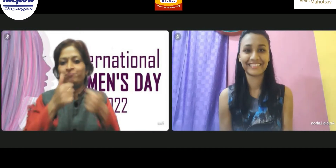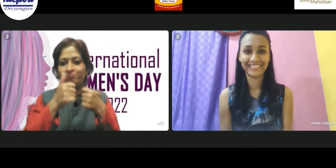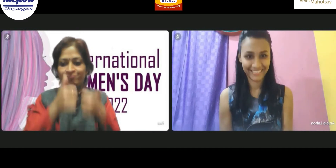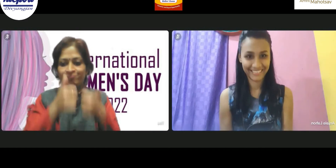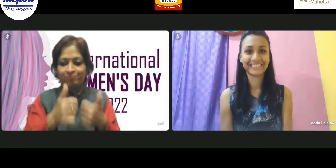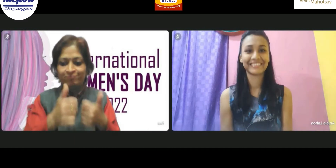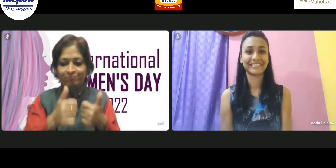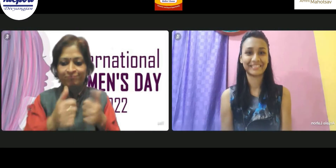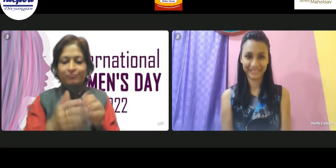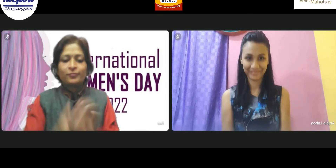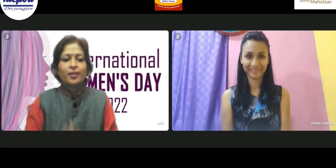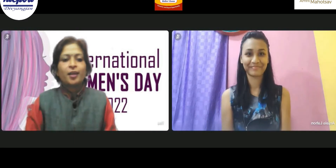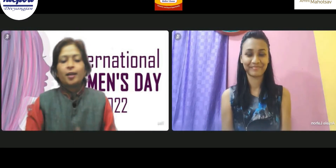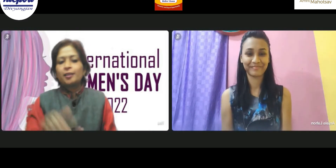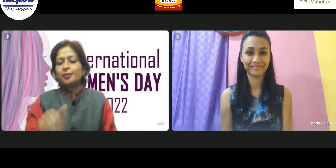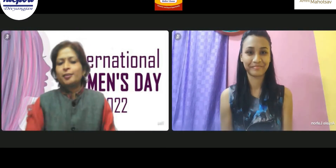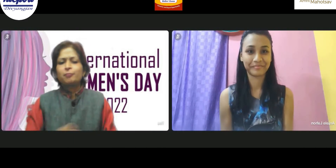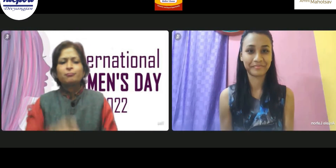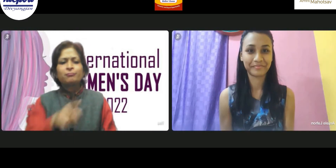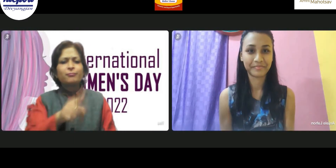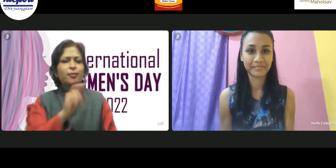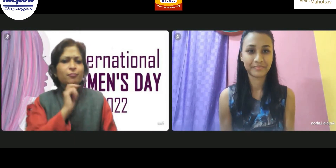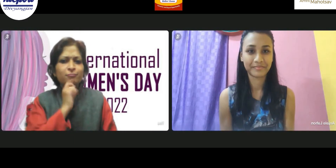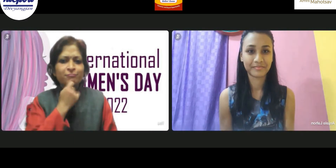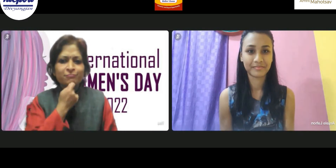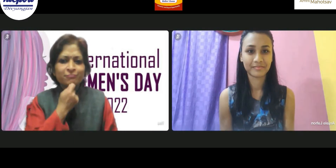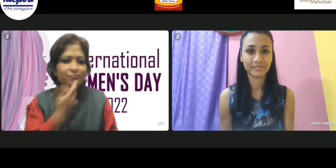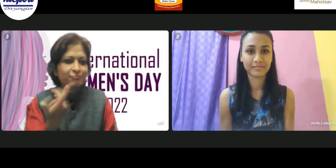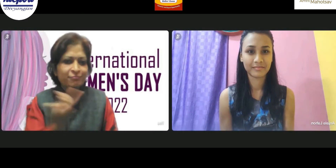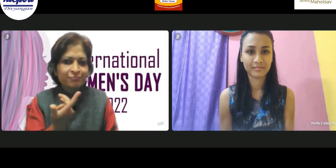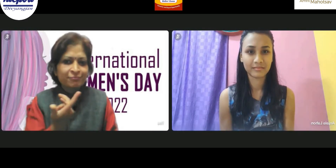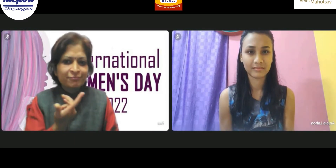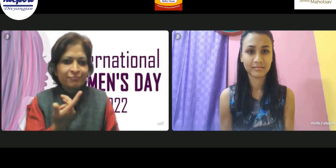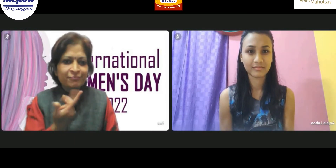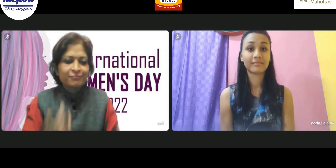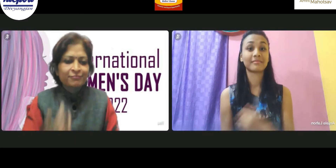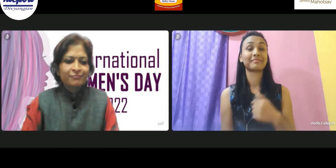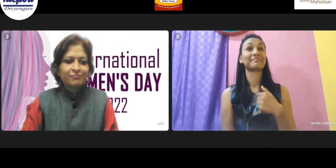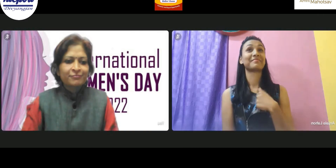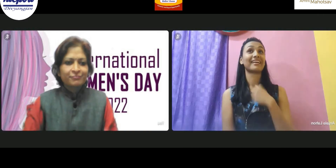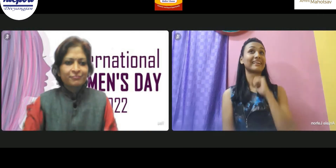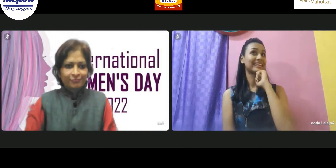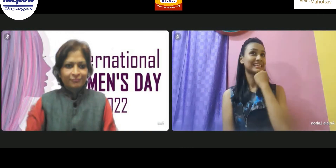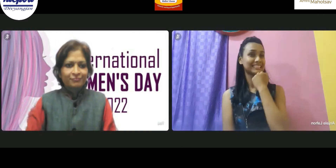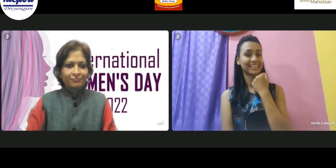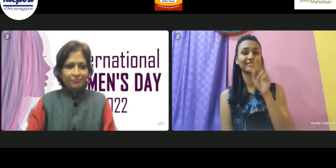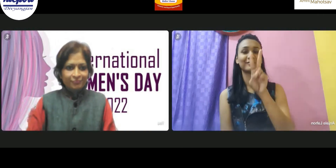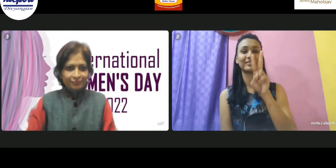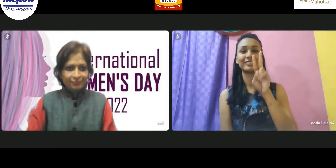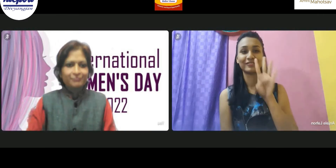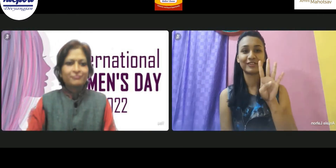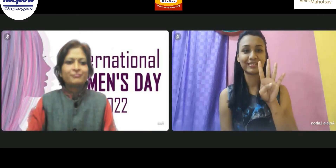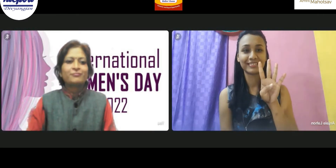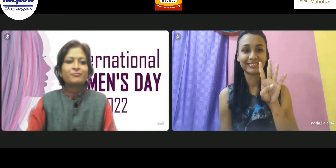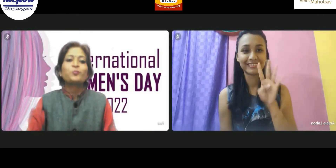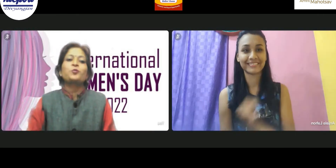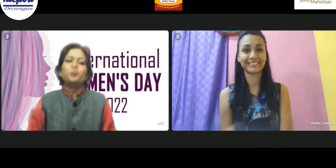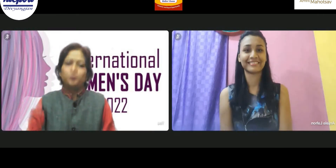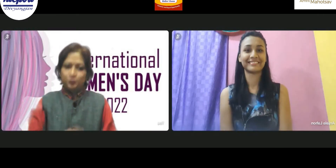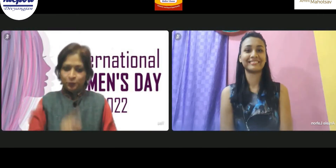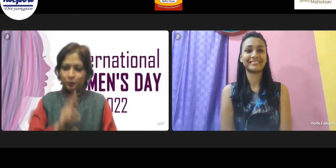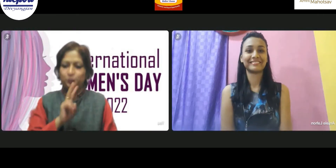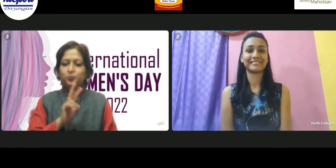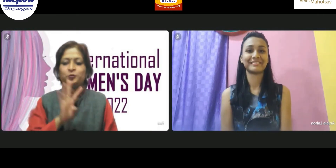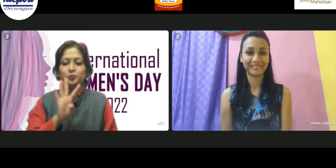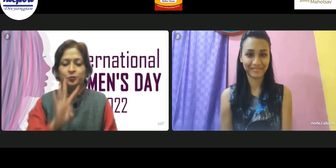गुवाहाटी में रहती हूँ। बहुत अच्छे। एंजेला, आपकी उम्र क्या है? मेरी उम्र 24 साल